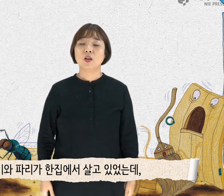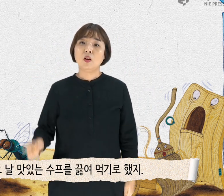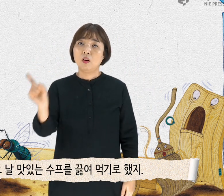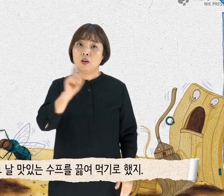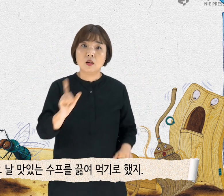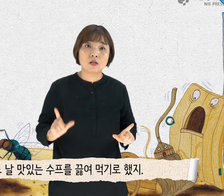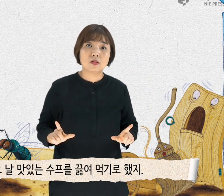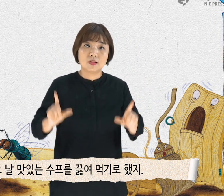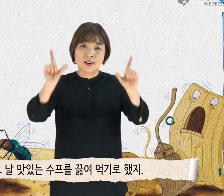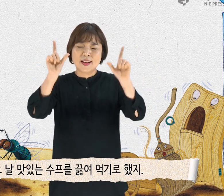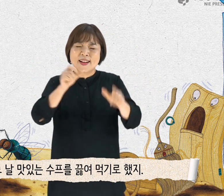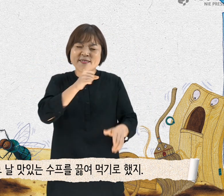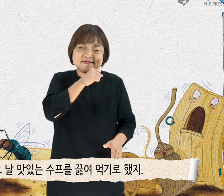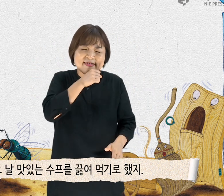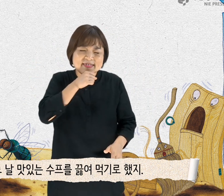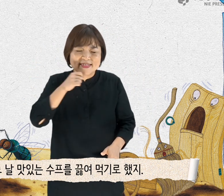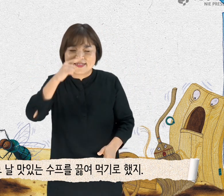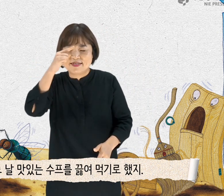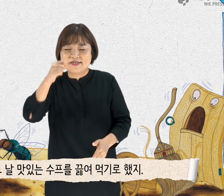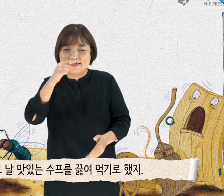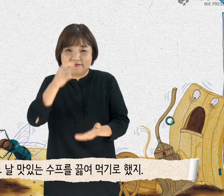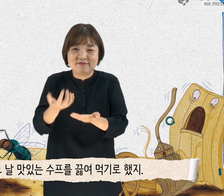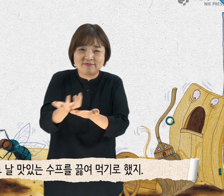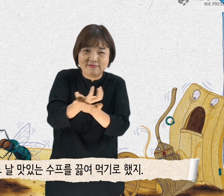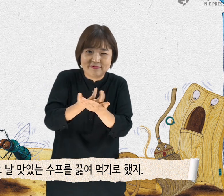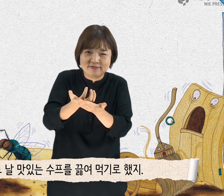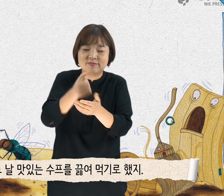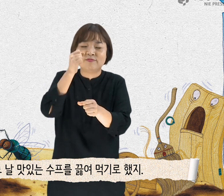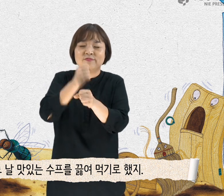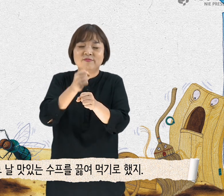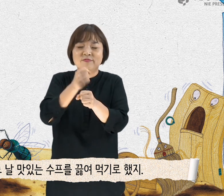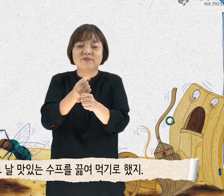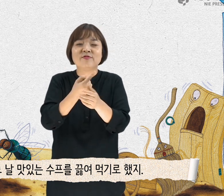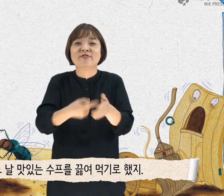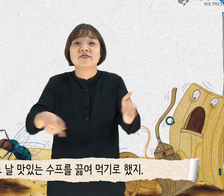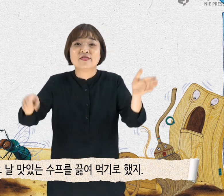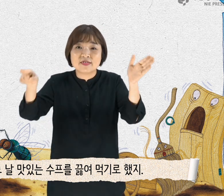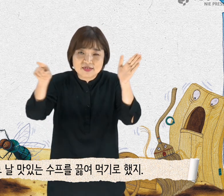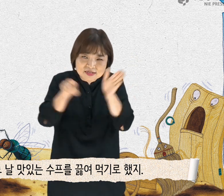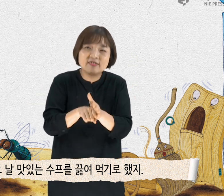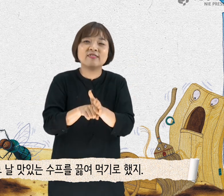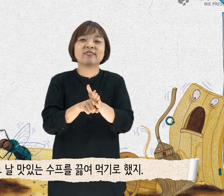어느 날 맛있는 수프를 끓여 먹기로 했지.